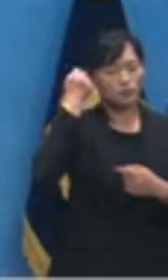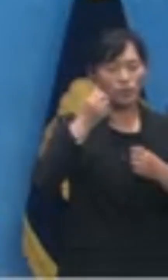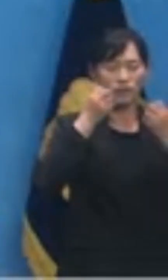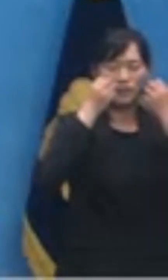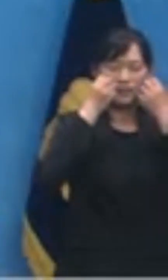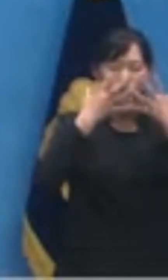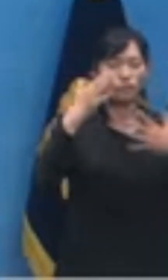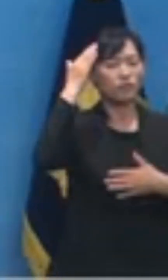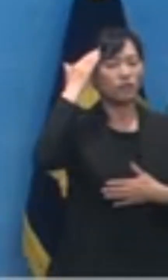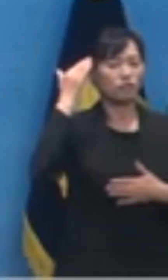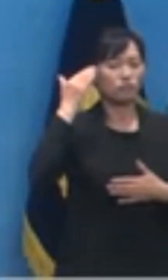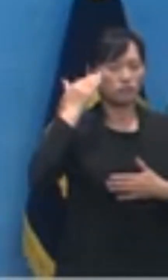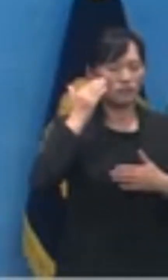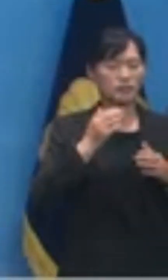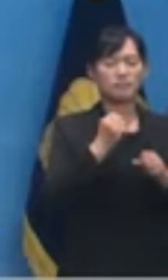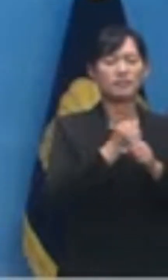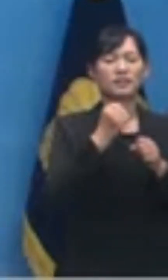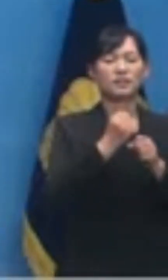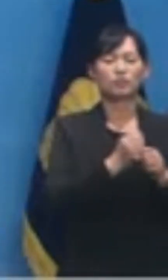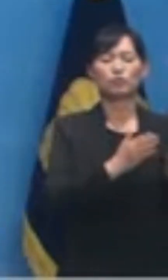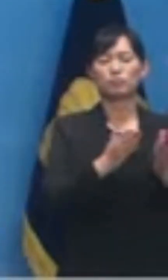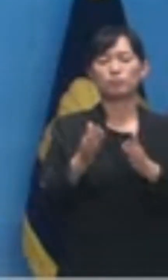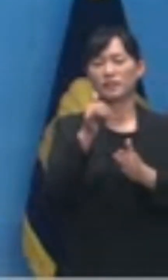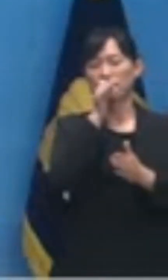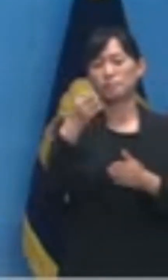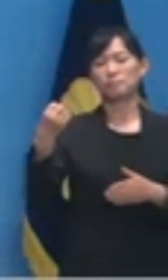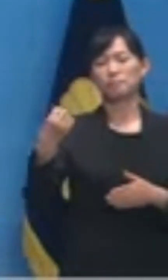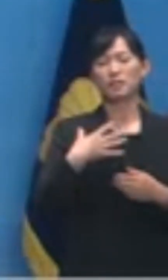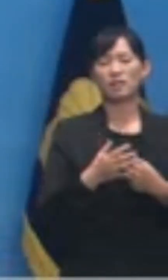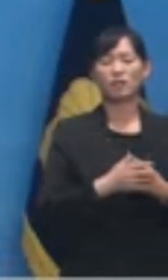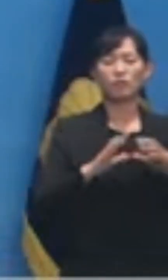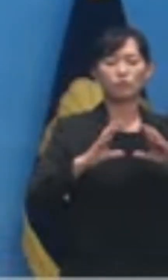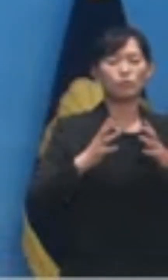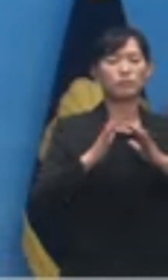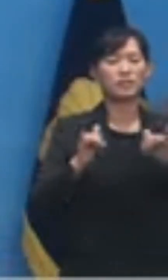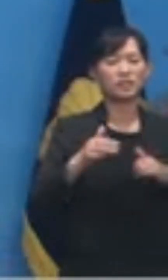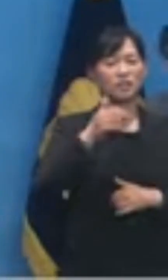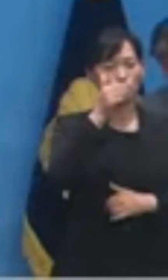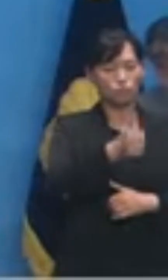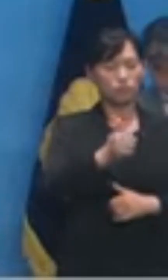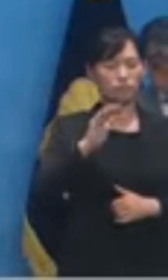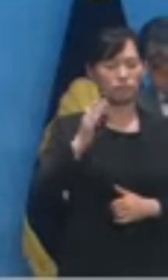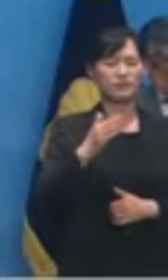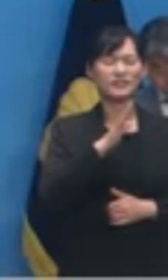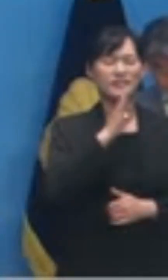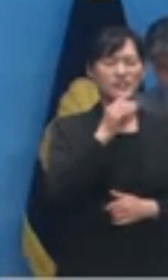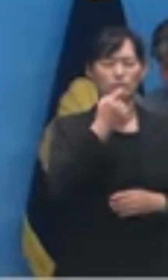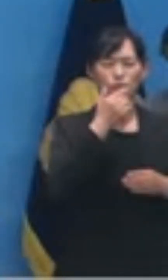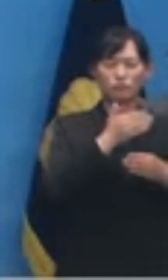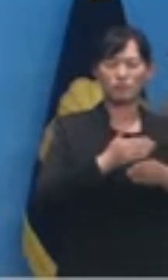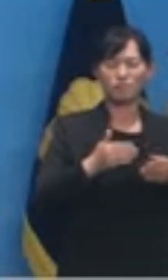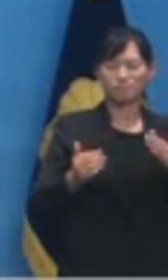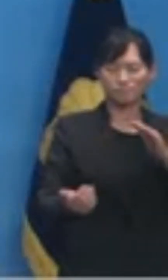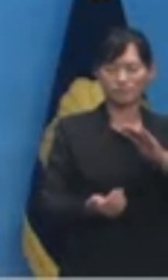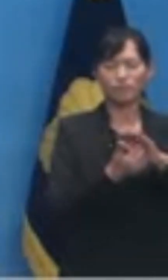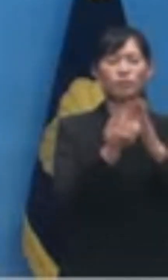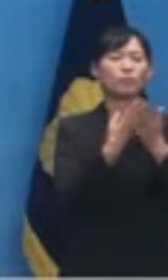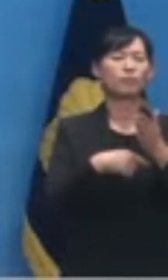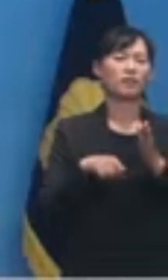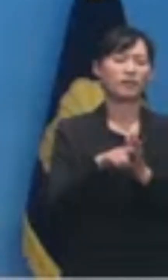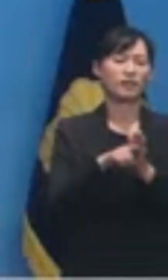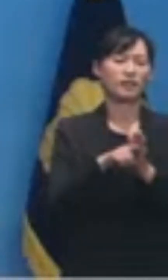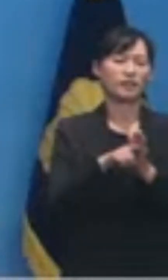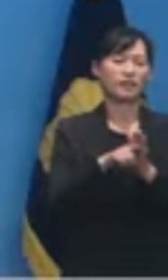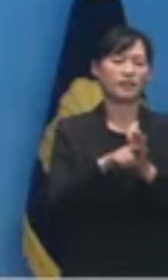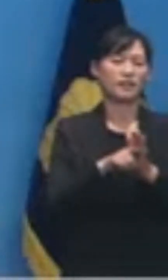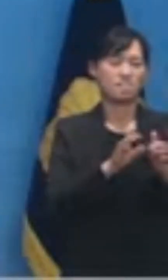도약을 만들어낼 준비가 되었다고 말합니다. 국민이 주인이 되는 진정한 민주주의 실현을 만드는 데